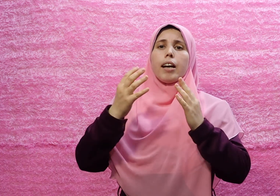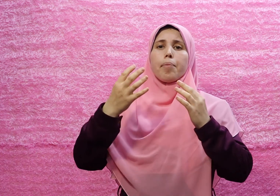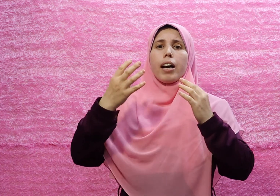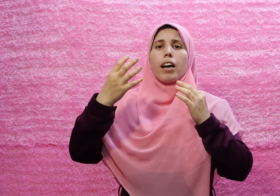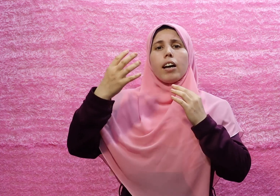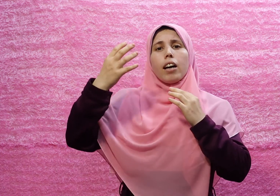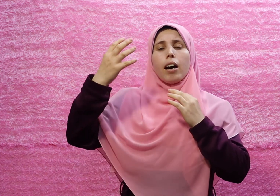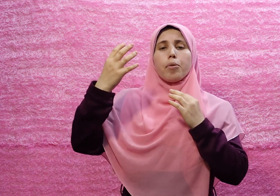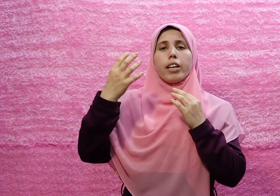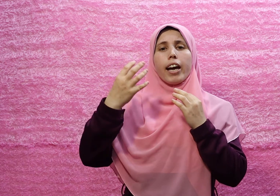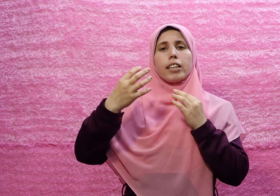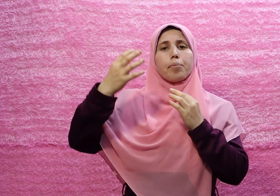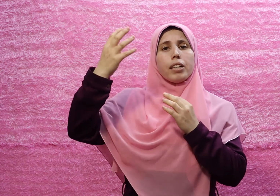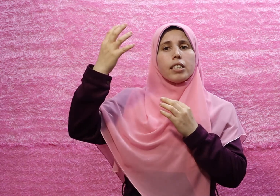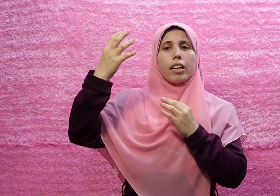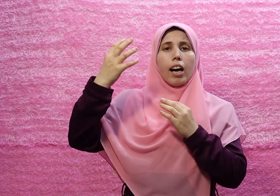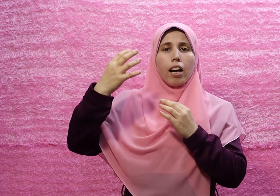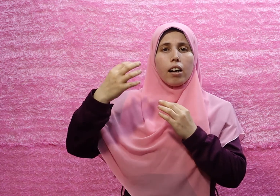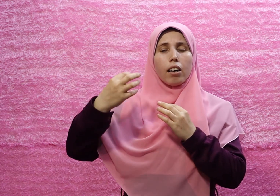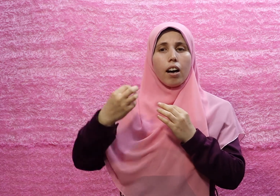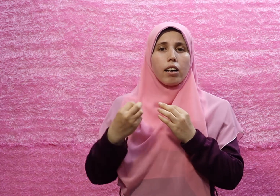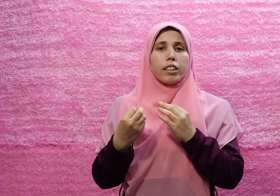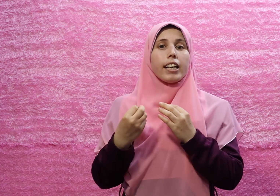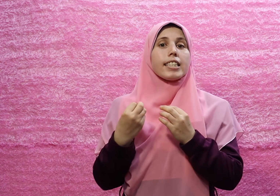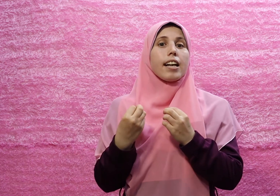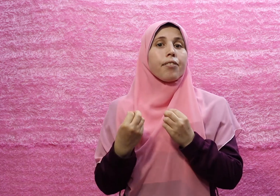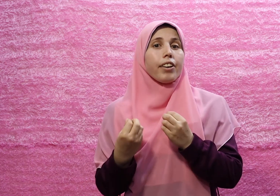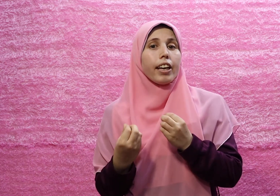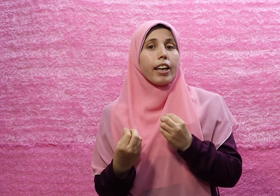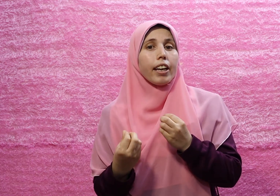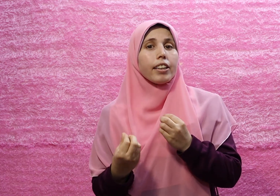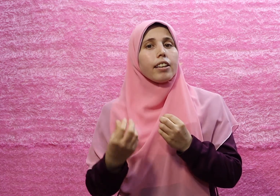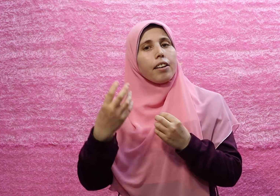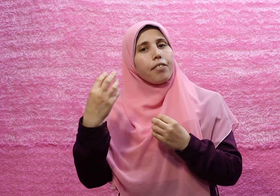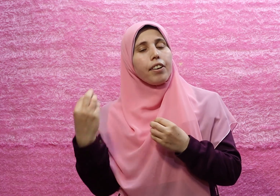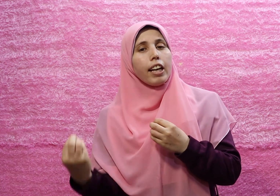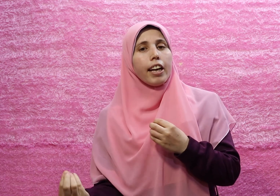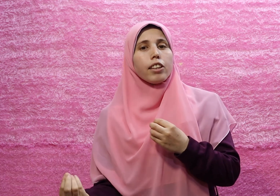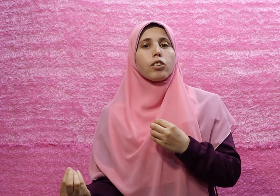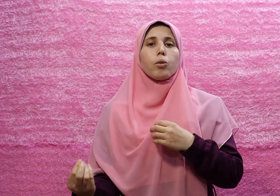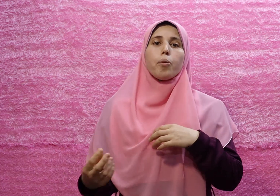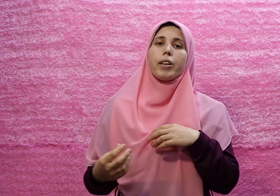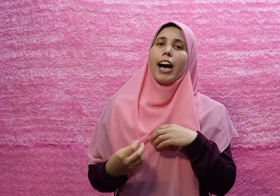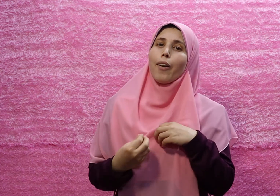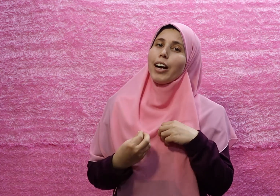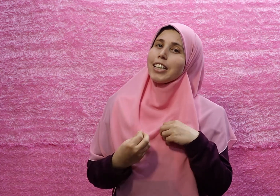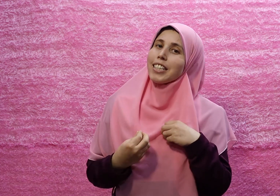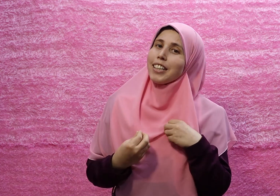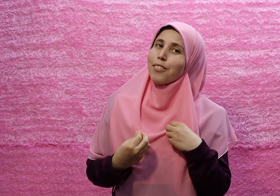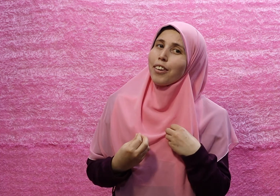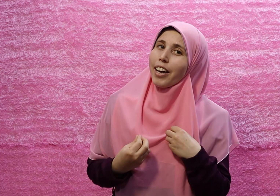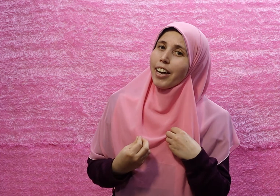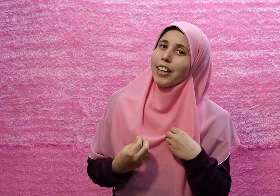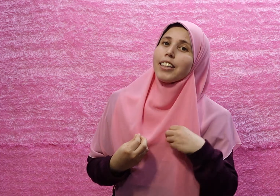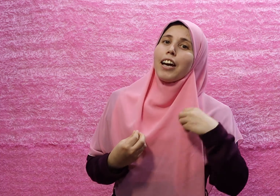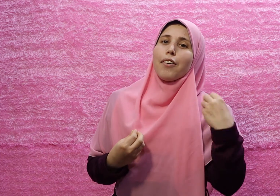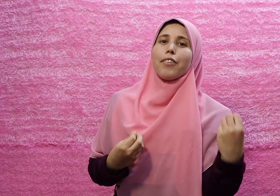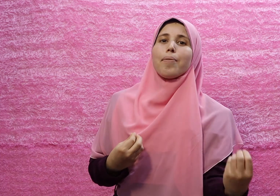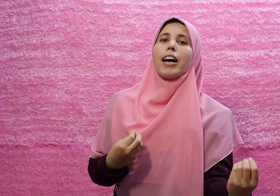لما ابونا ادم نزل على الارض، نزل فين؟ في الهند. وامنا حواء نزلت فين؟ في